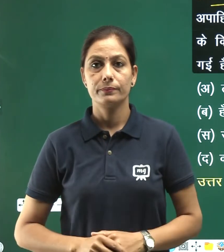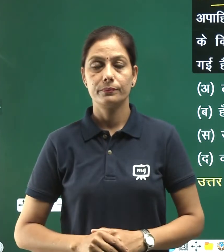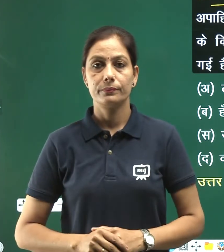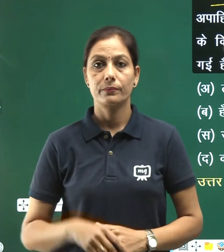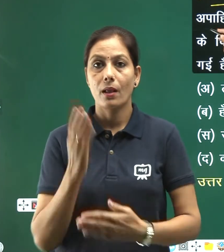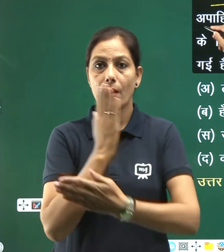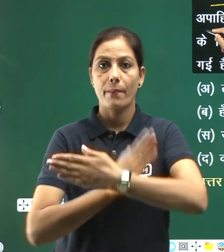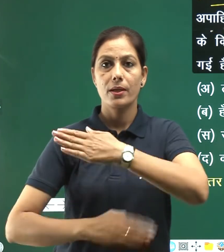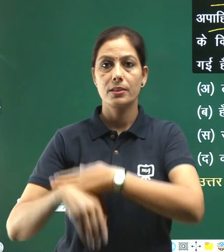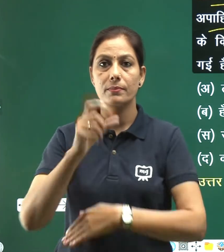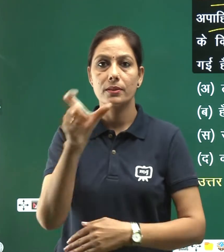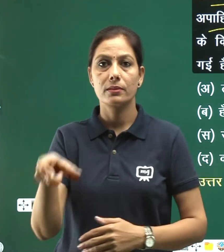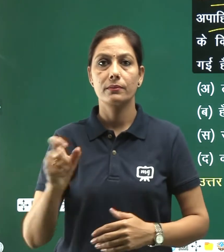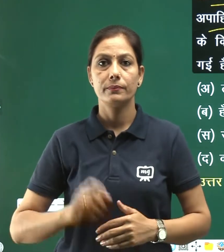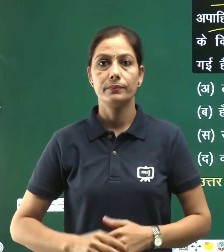अपाहिज